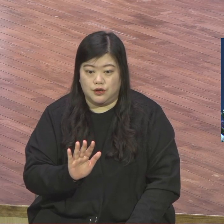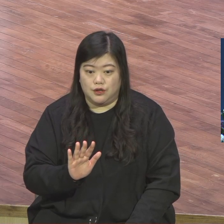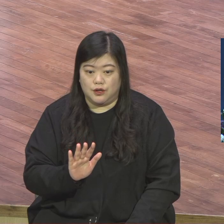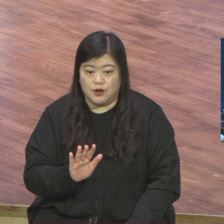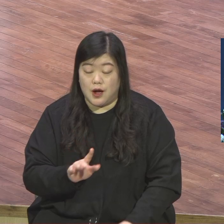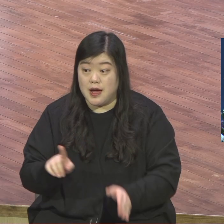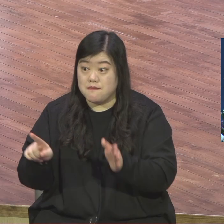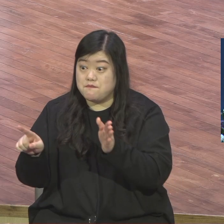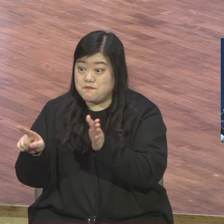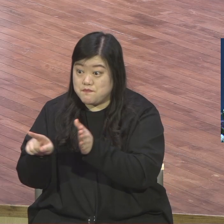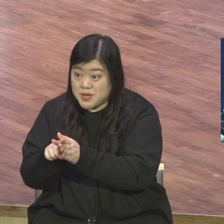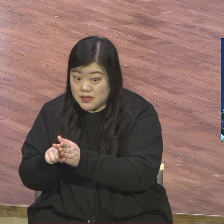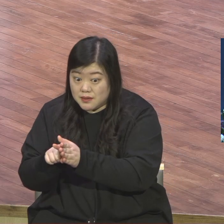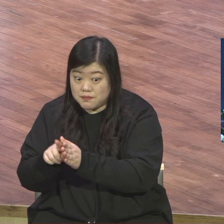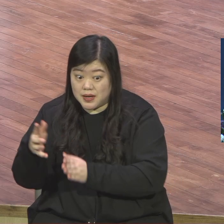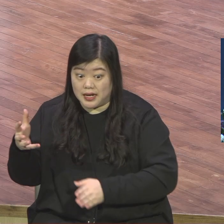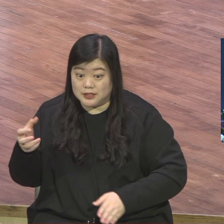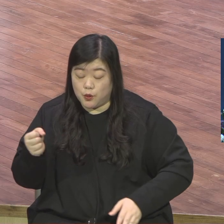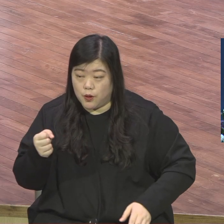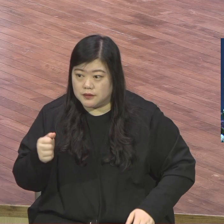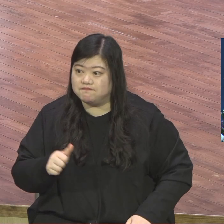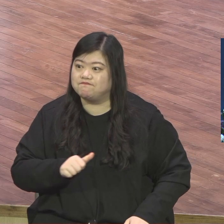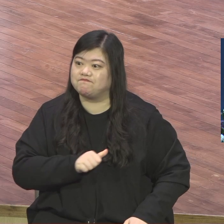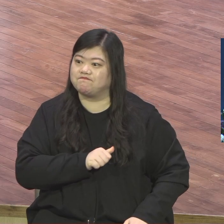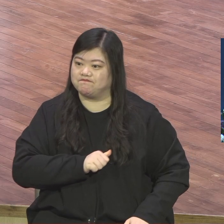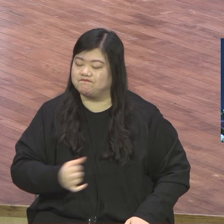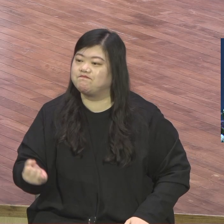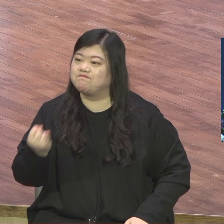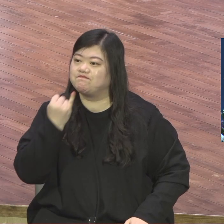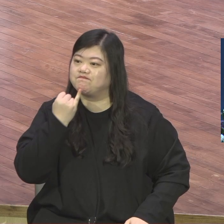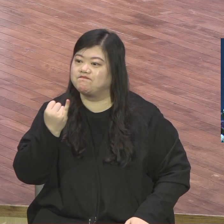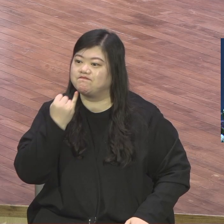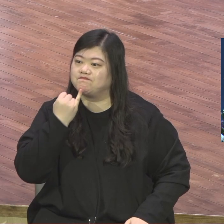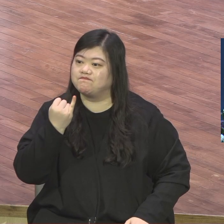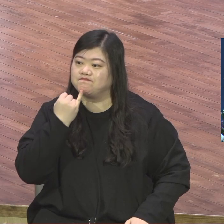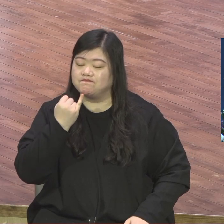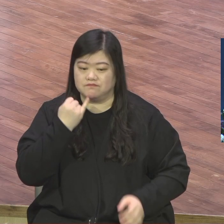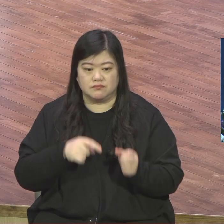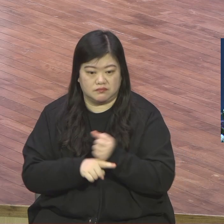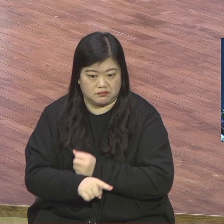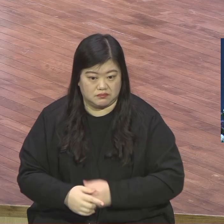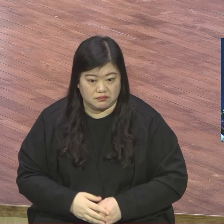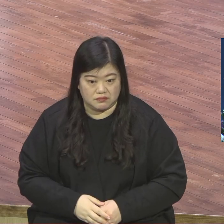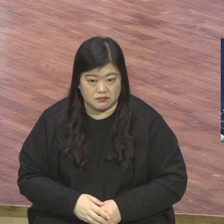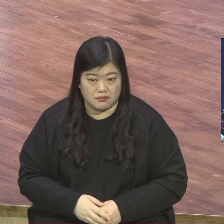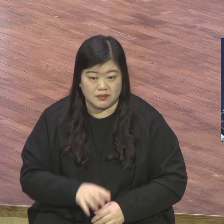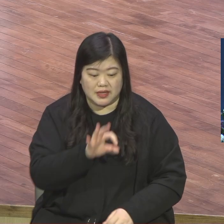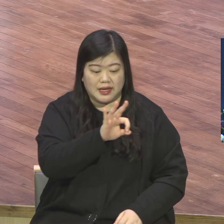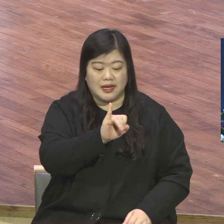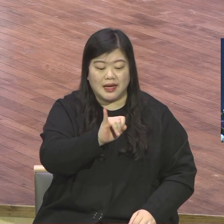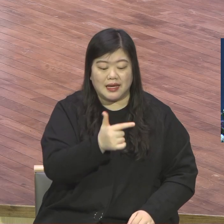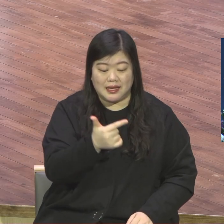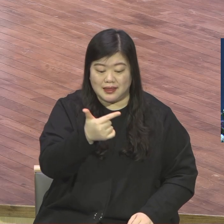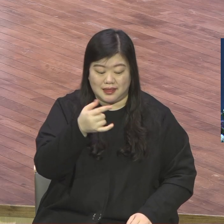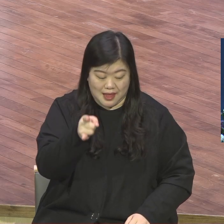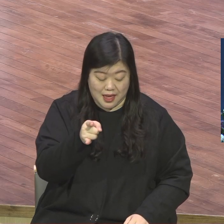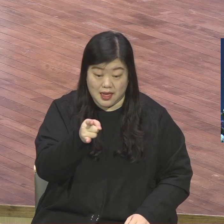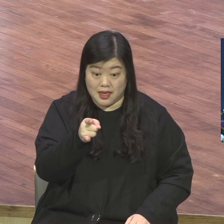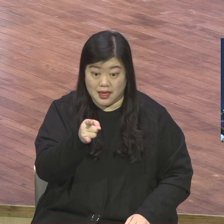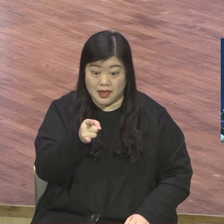믿음으로 참아내는 겁니다. 믿음으로. 그리고 이 연단은요 헬라어로 도키메라 하는데